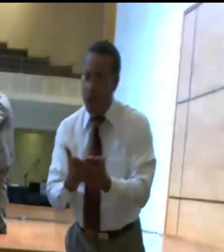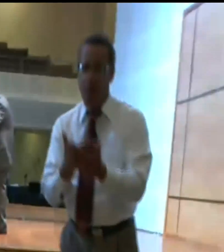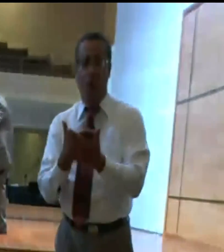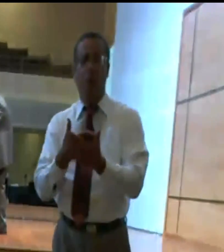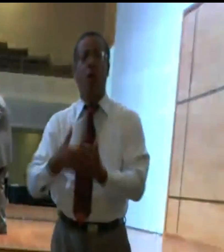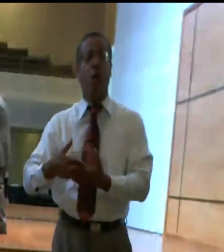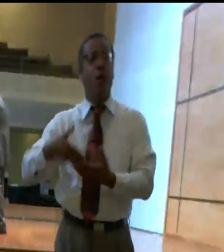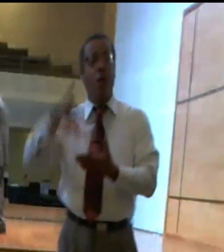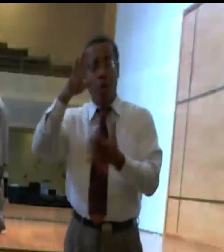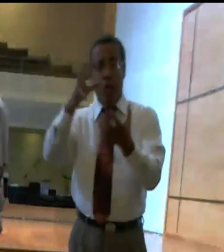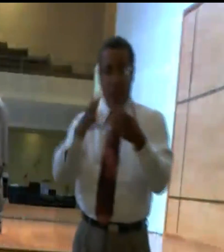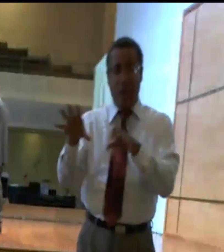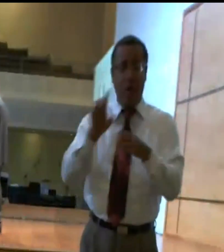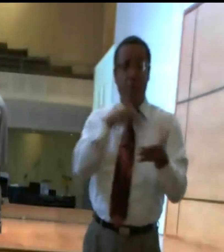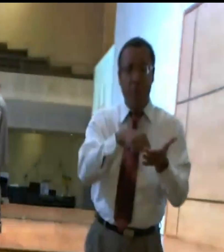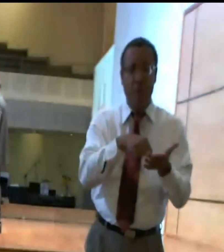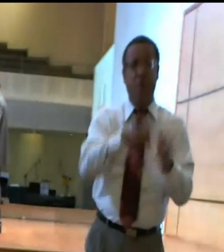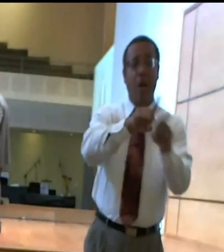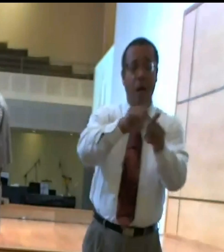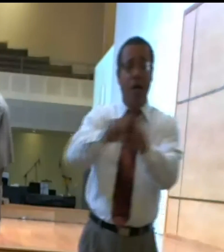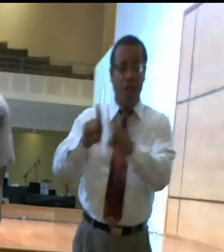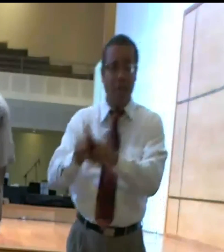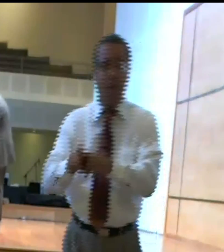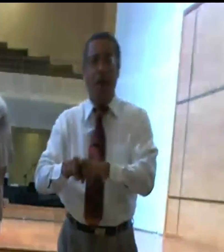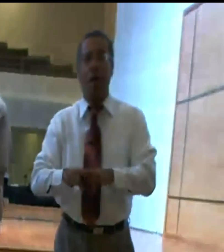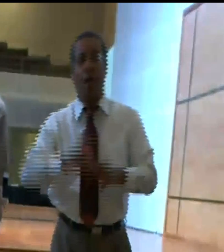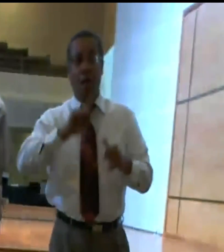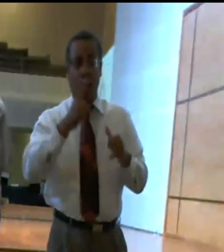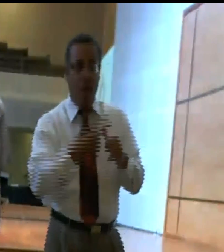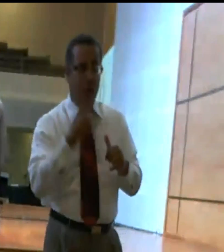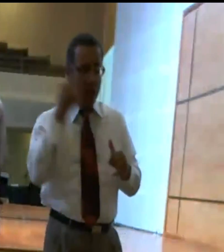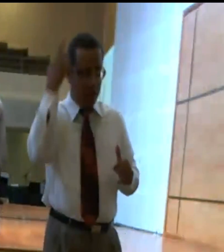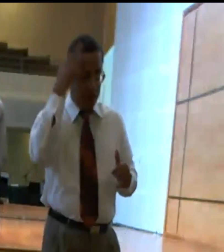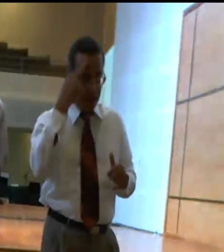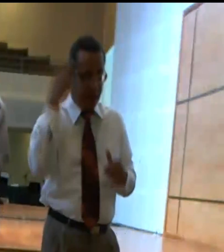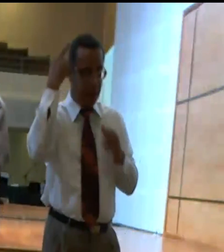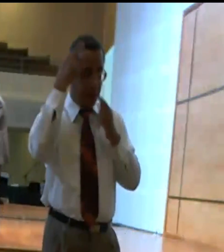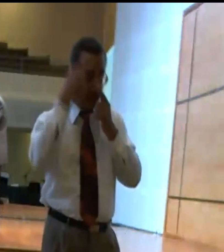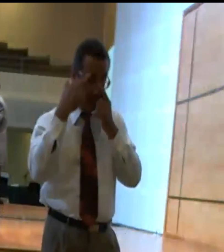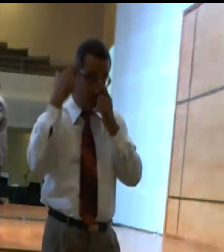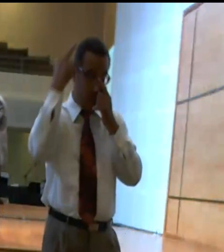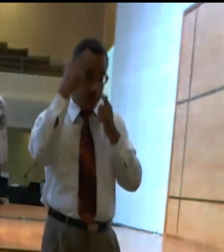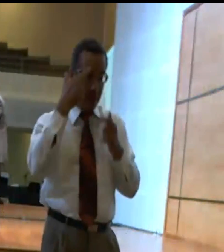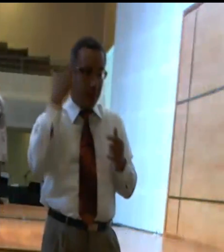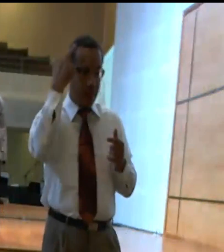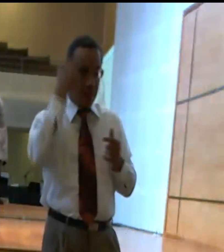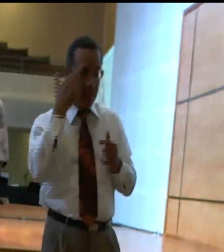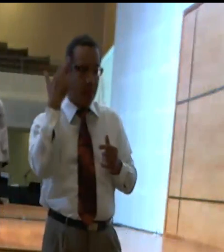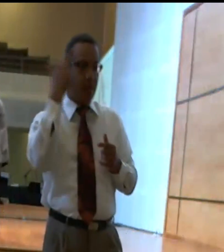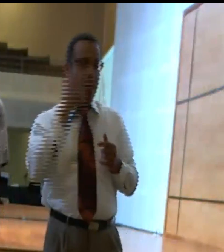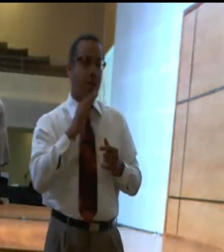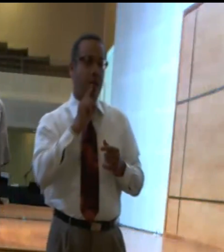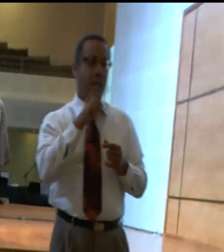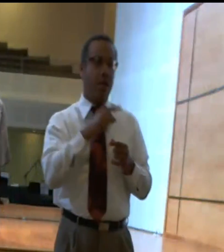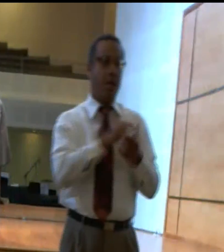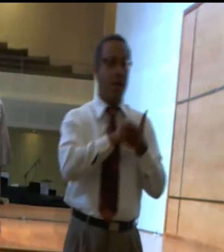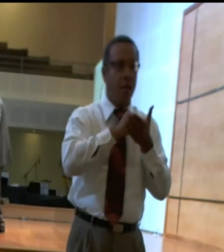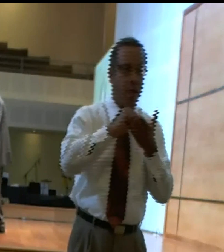bien el mal. Así que la primera razón para someternos a la autoridad es